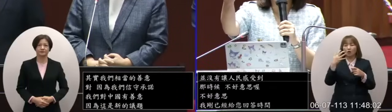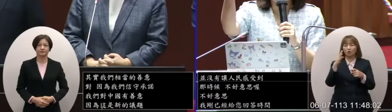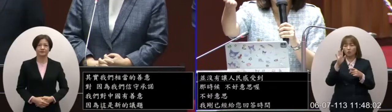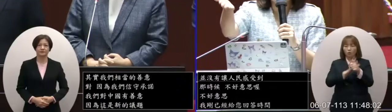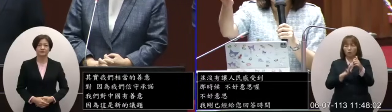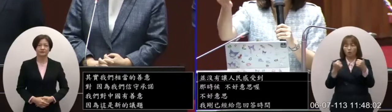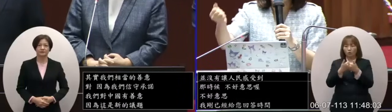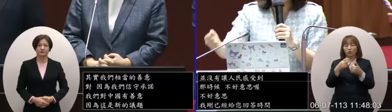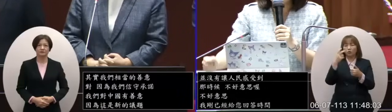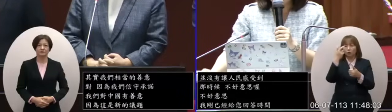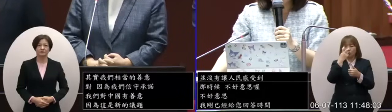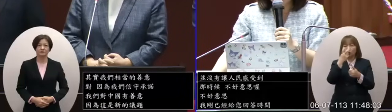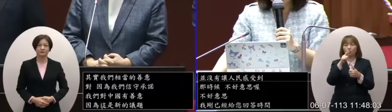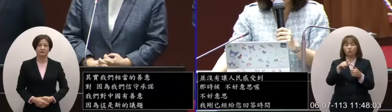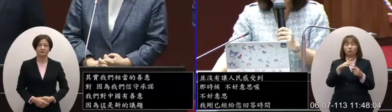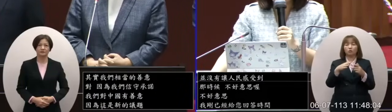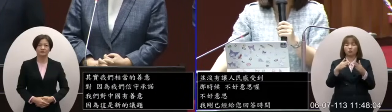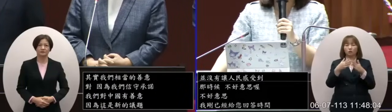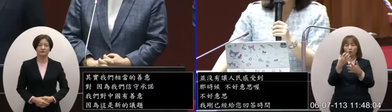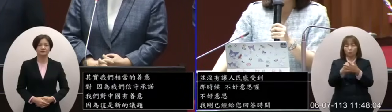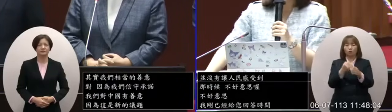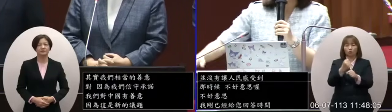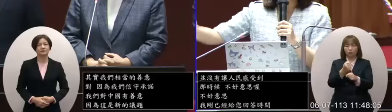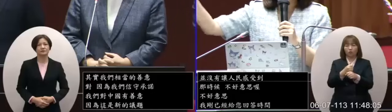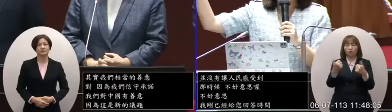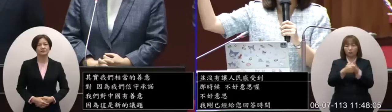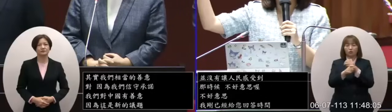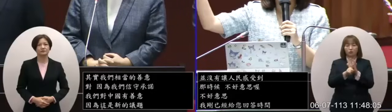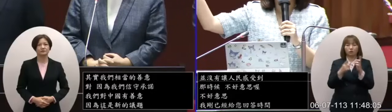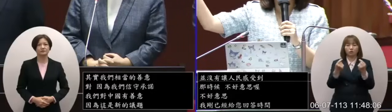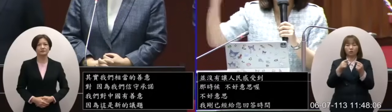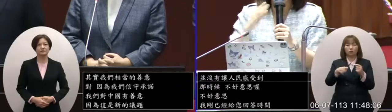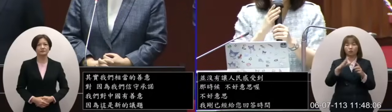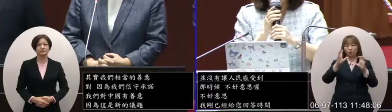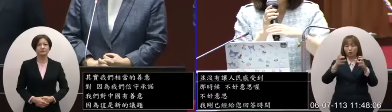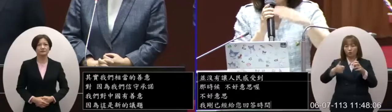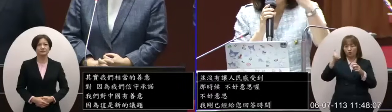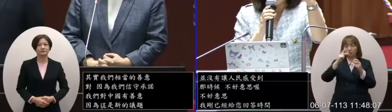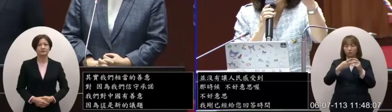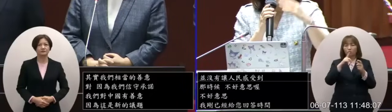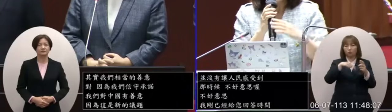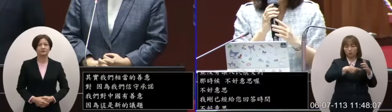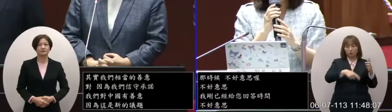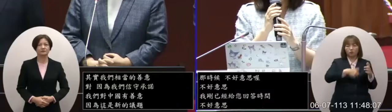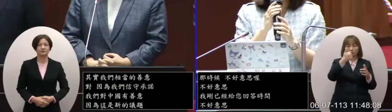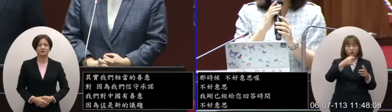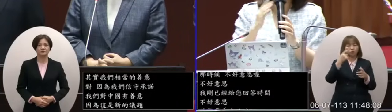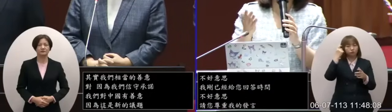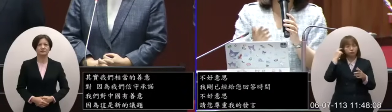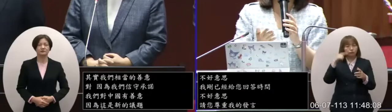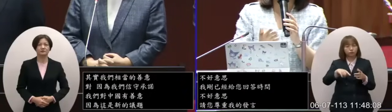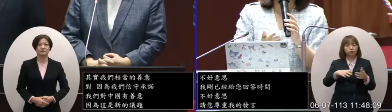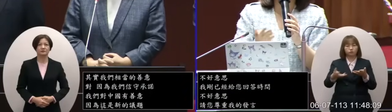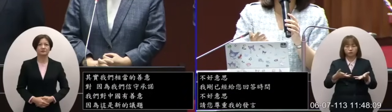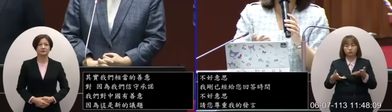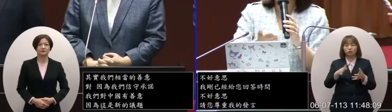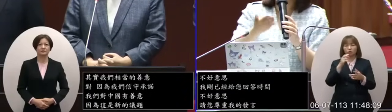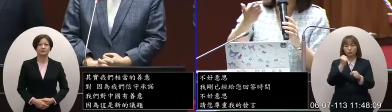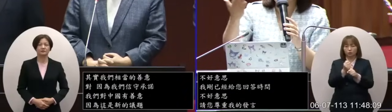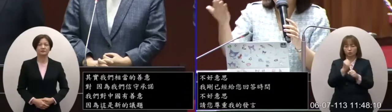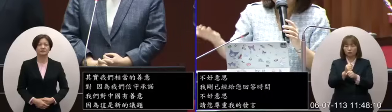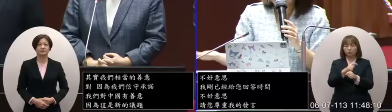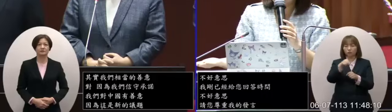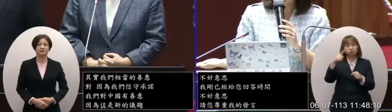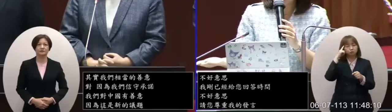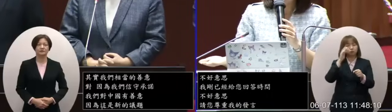会主委管碧玲主委仍然被留任，代表包含我们的总统跟我们的院长也认为这件事情处理你